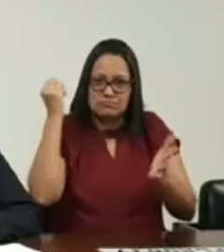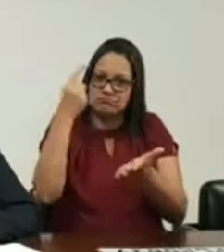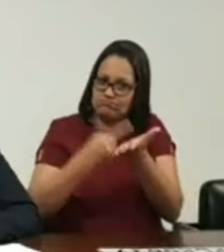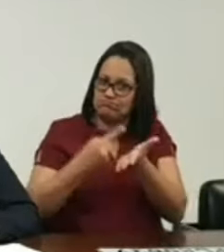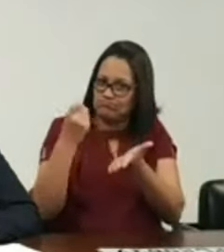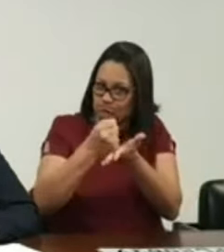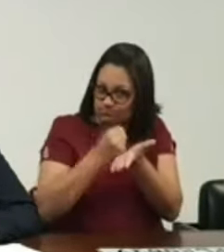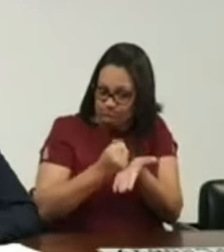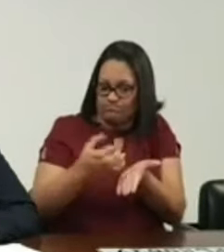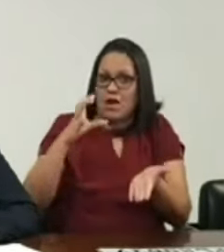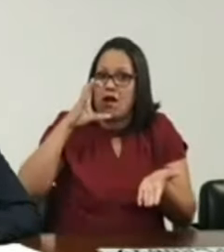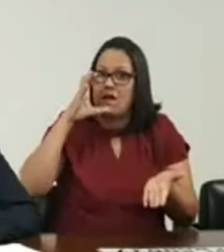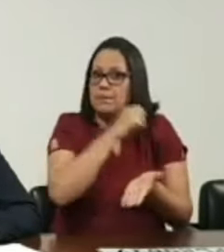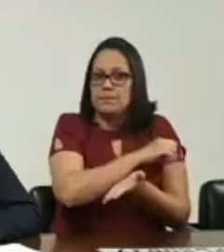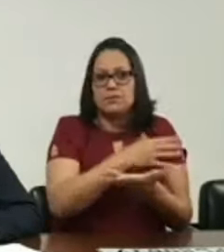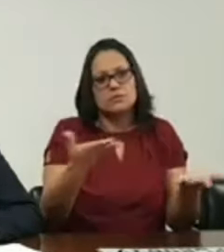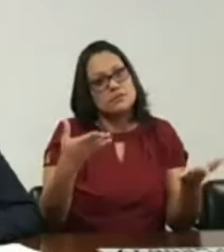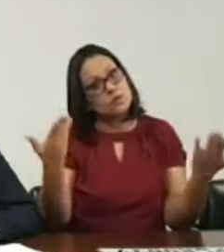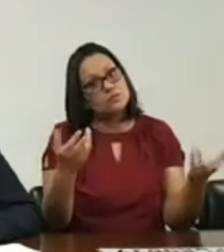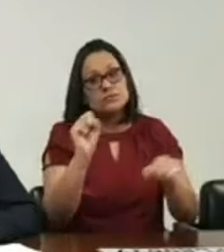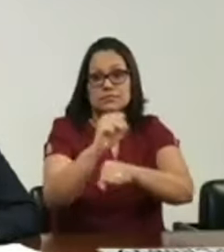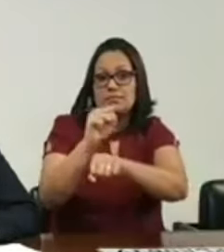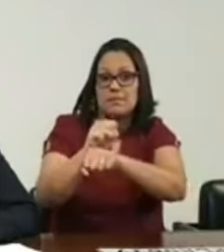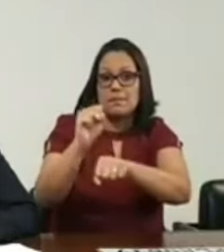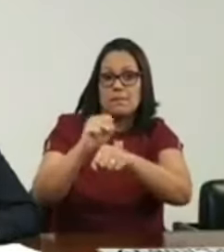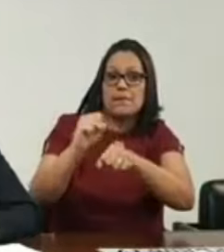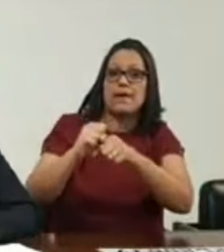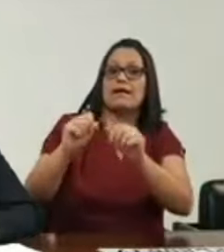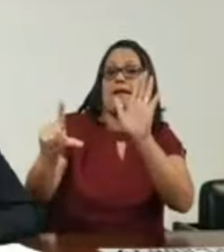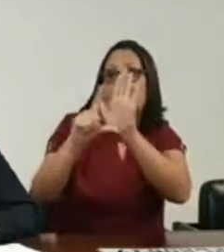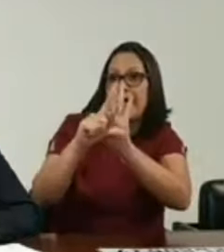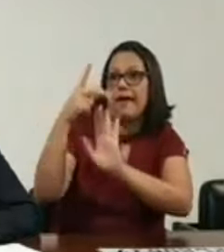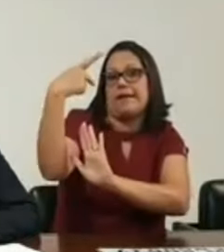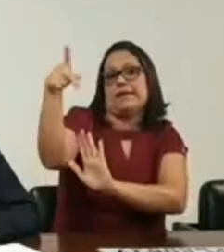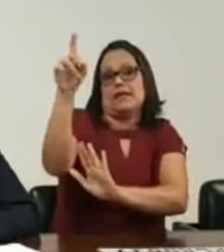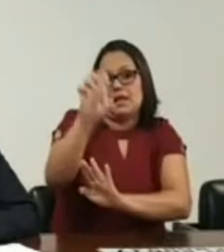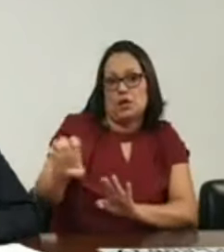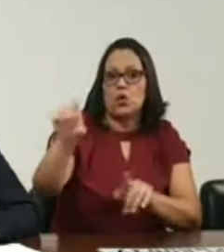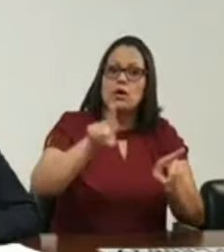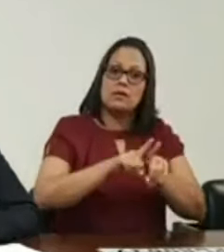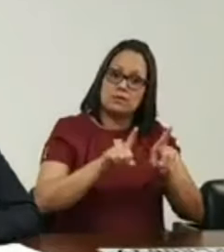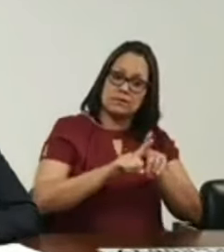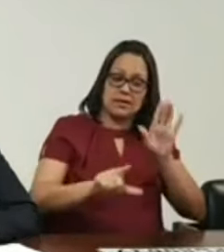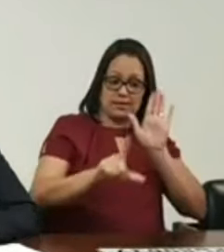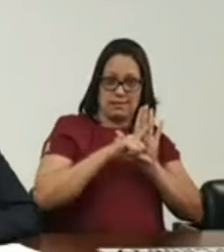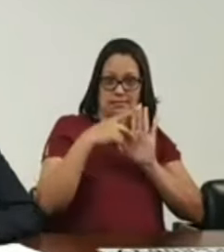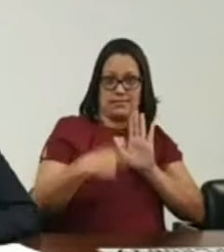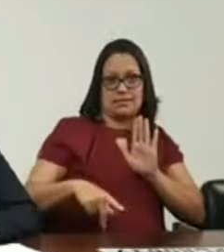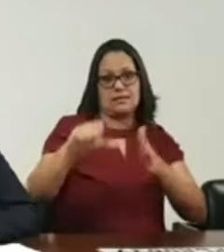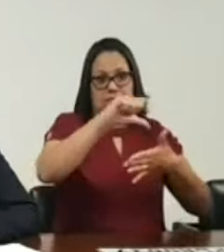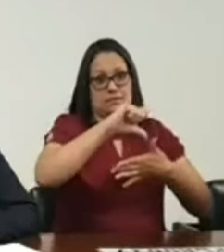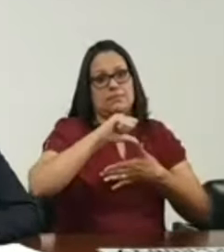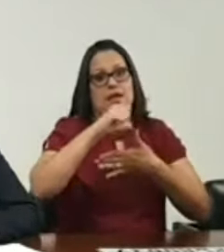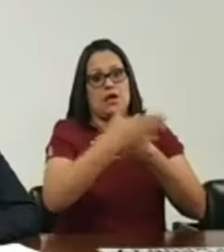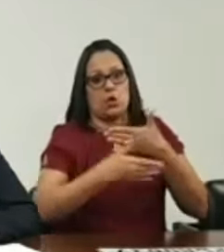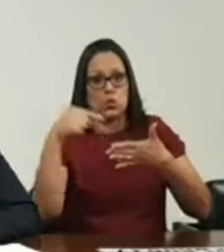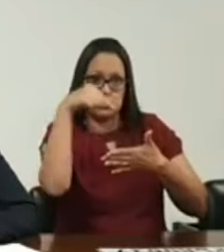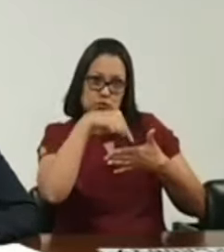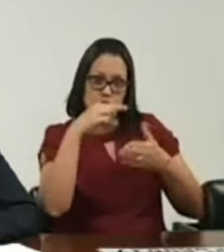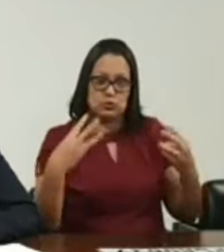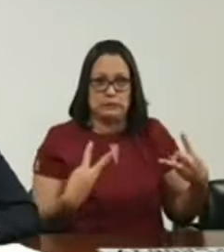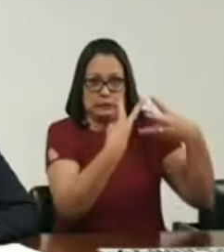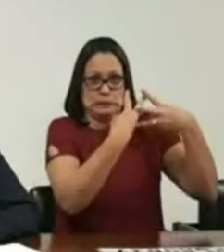o mais rapidamente, depende de todos os parlamentos europeus e dos nossos parlamentos aqui do Mercosul. Vamos tentar que, dentro